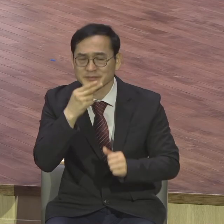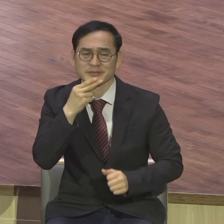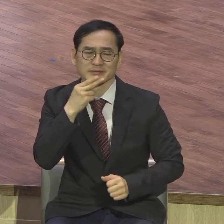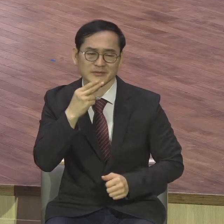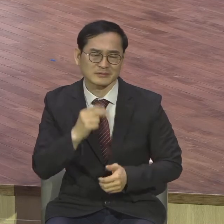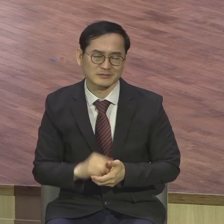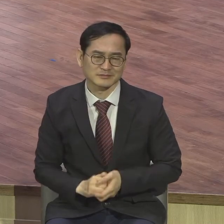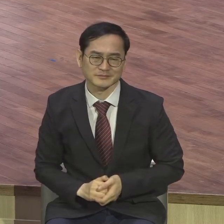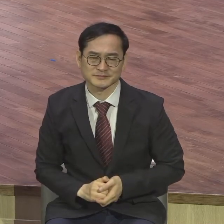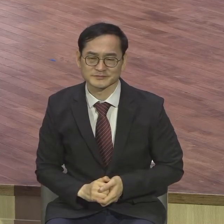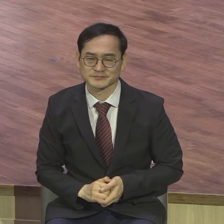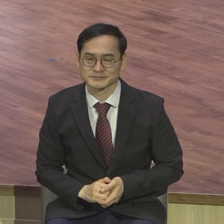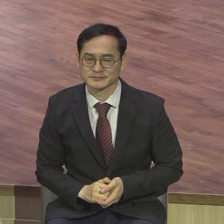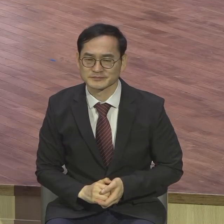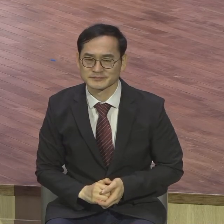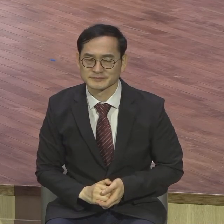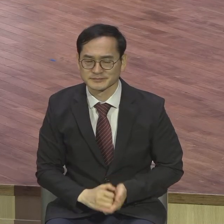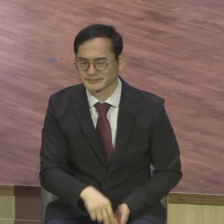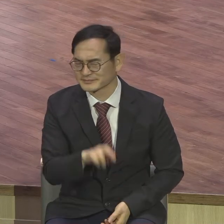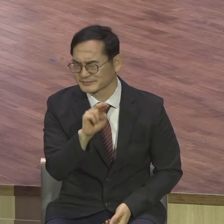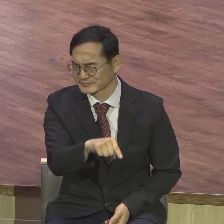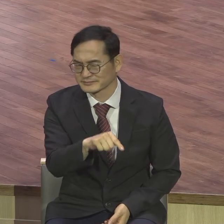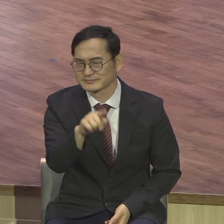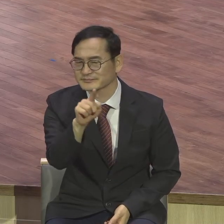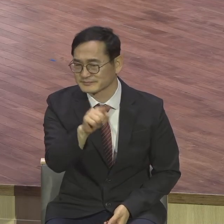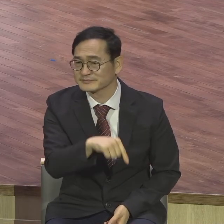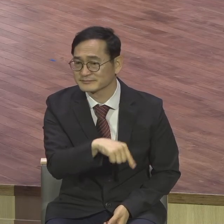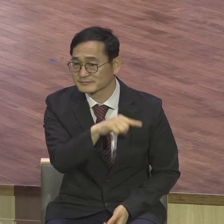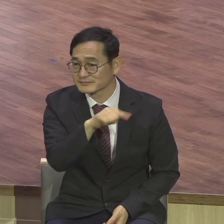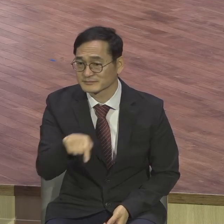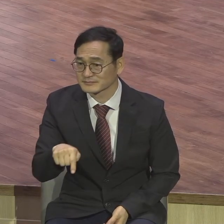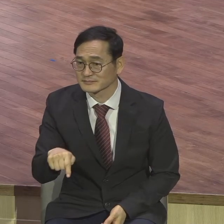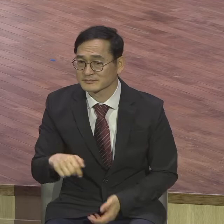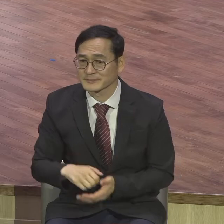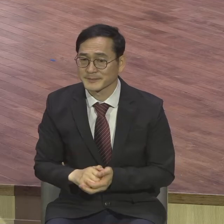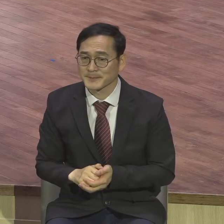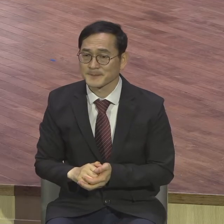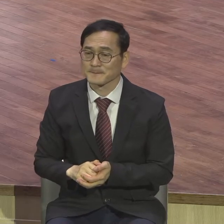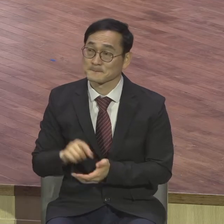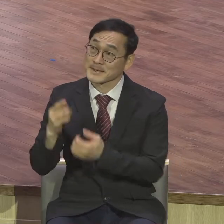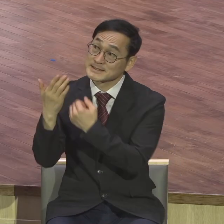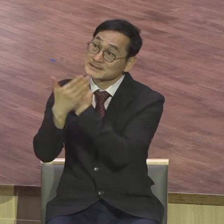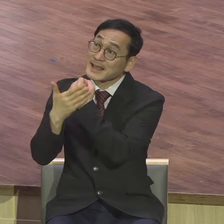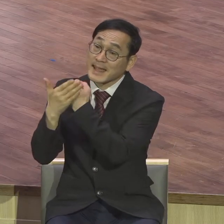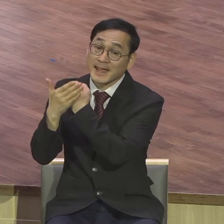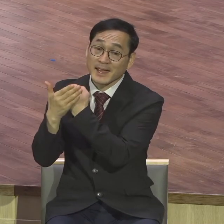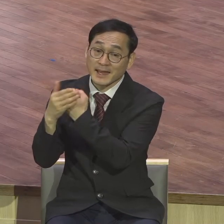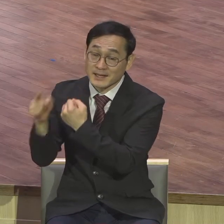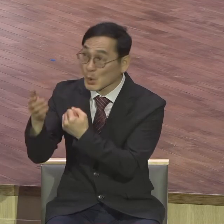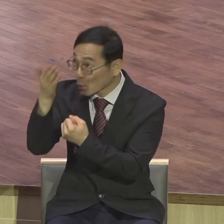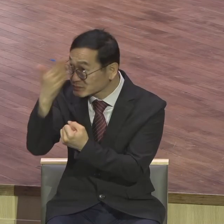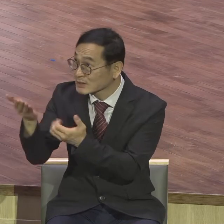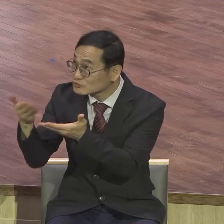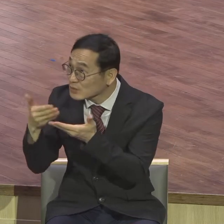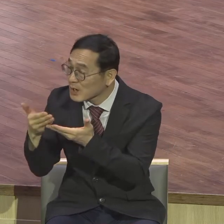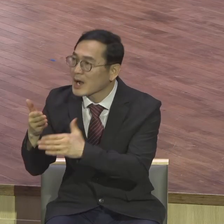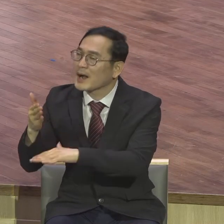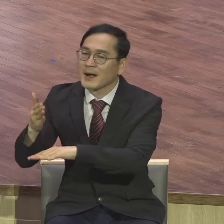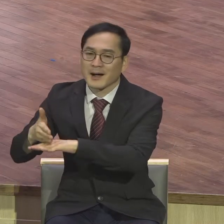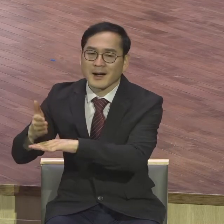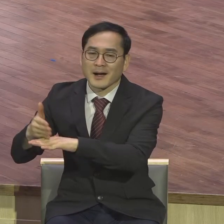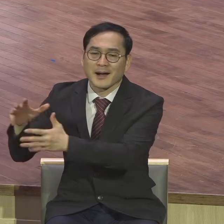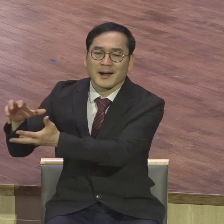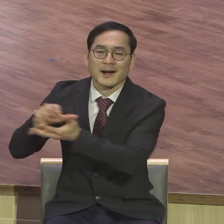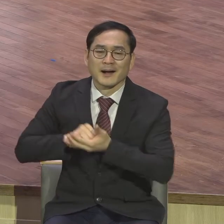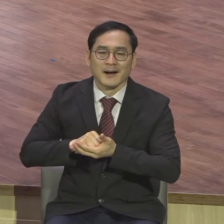하나님께서 주시는 이 구원은, 이 은혜는 감사합니다 하고 받기만 하면 돼요. 그냥